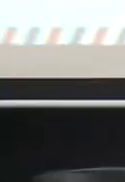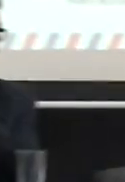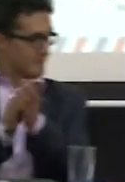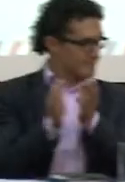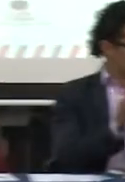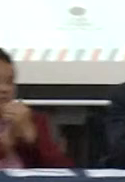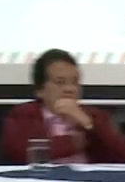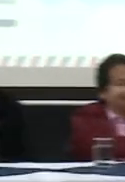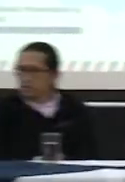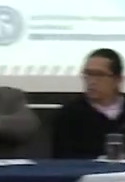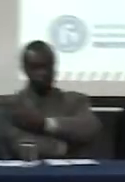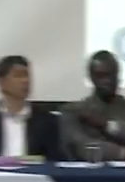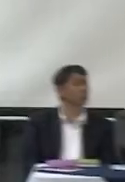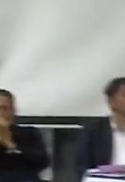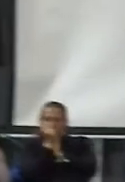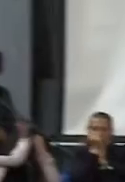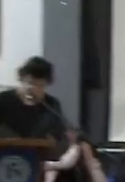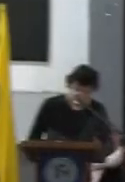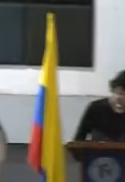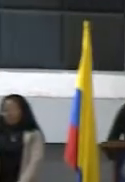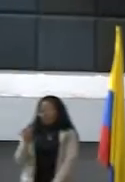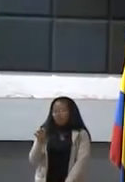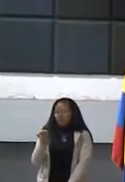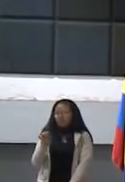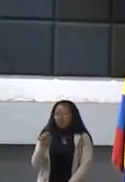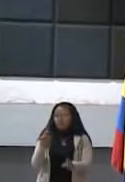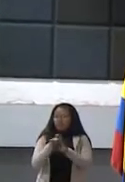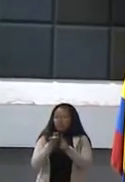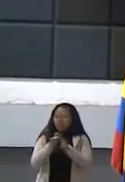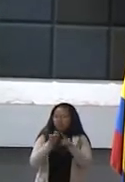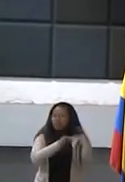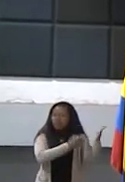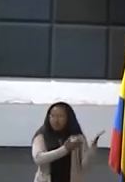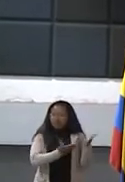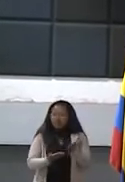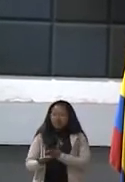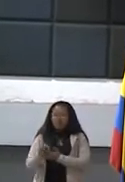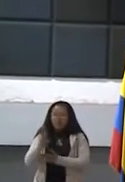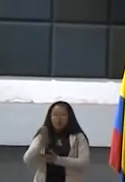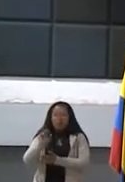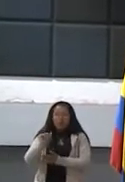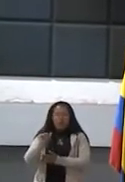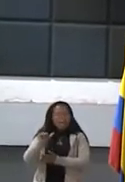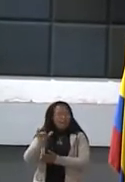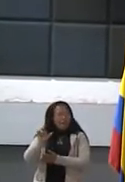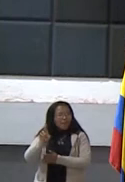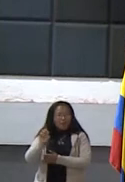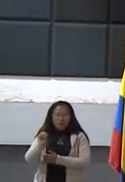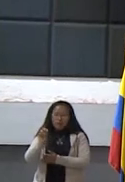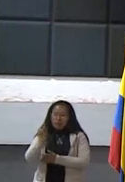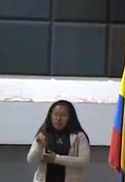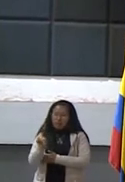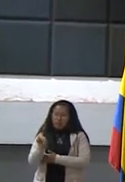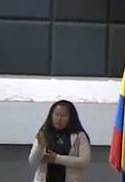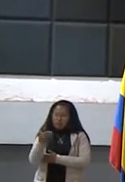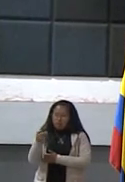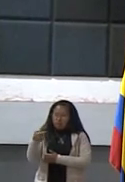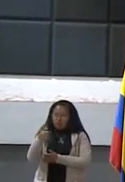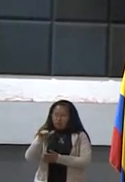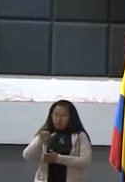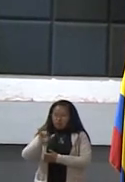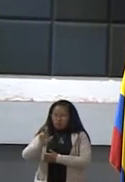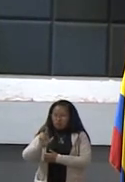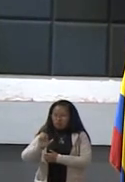noveno palabras de bienvenida a cargo de byron giral él es representante